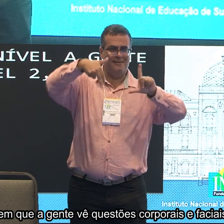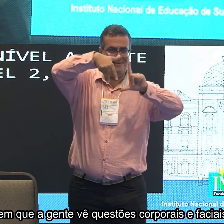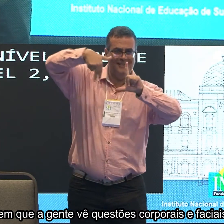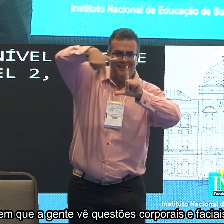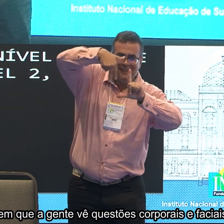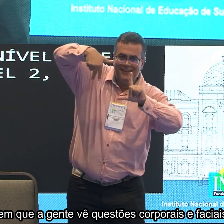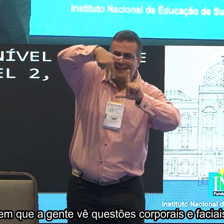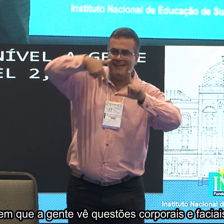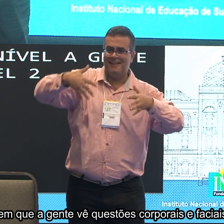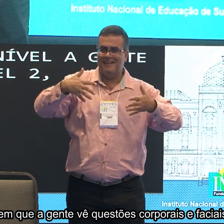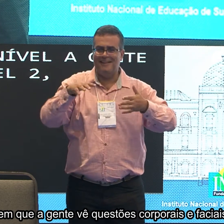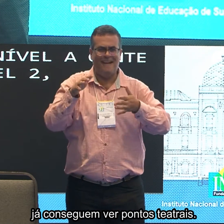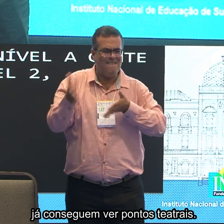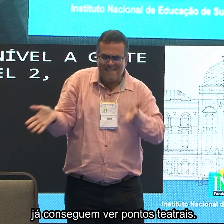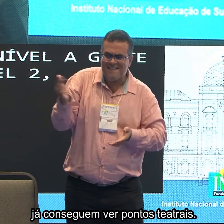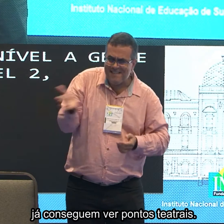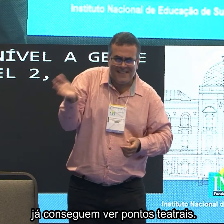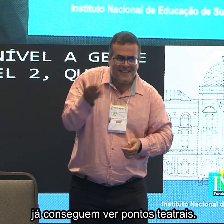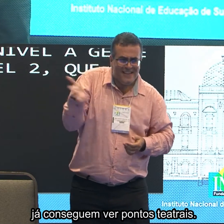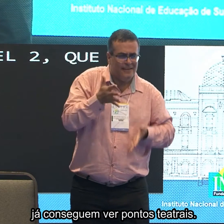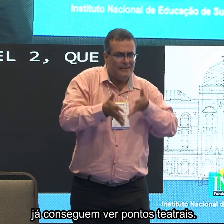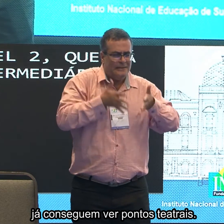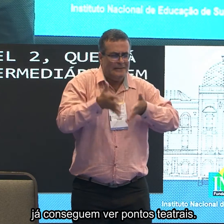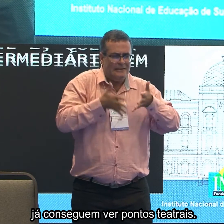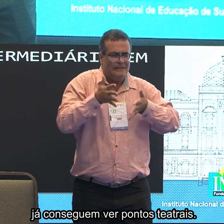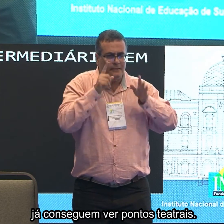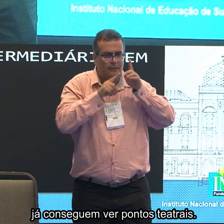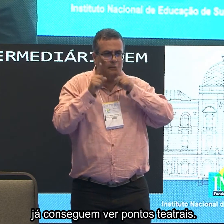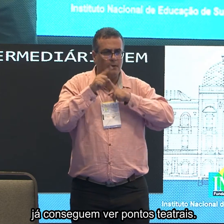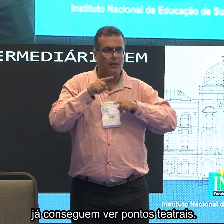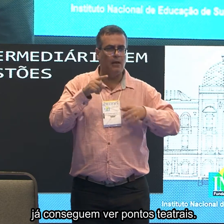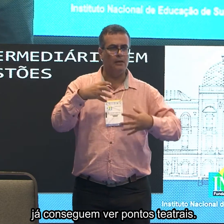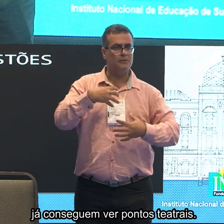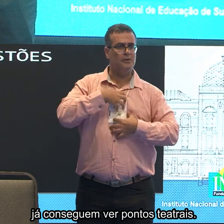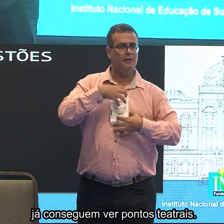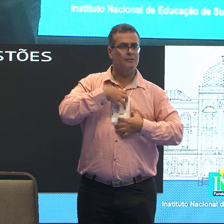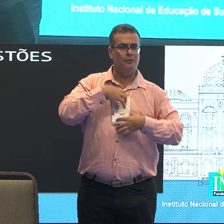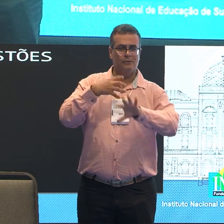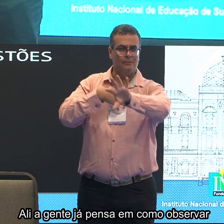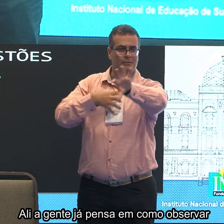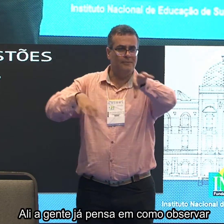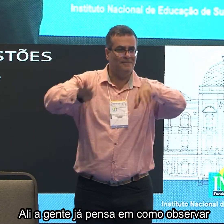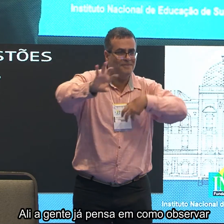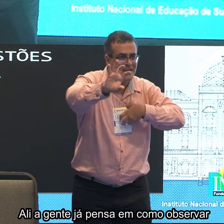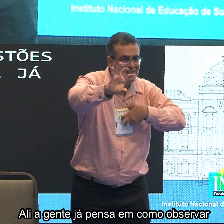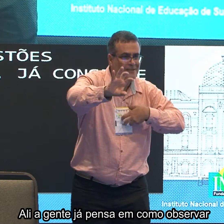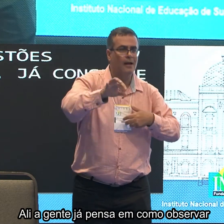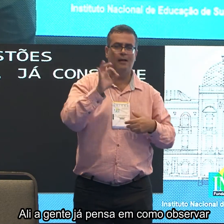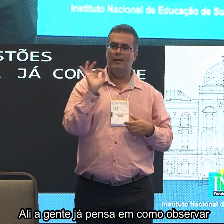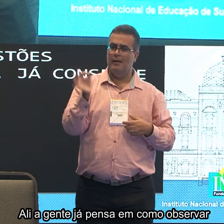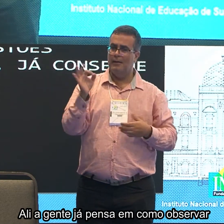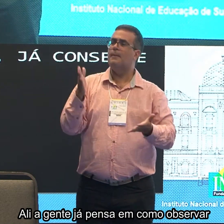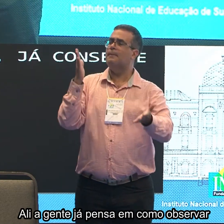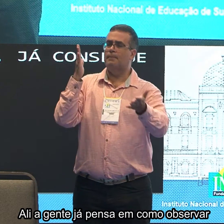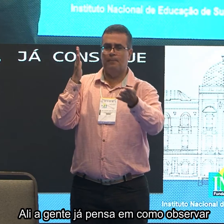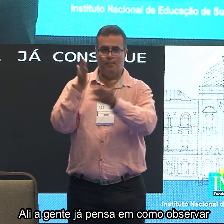corporais e faciais, já consegue ver também pontos teatrais. E ali a gente já pensa também em